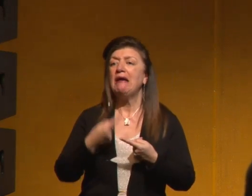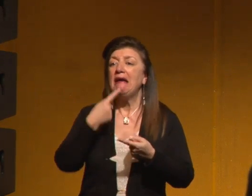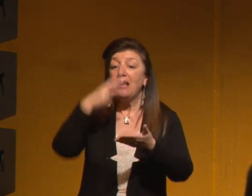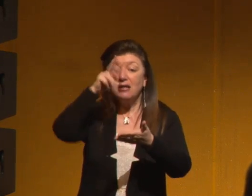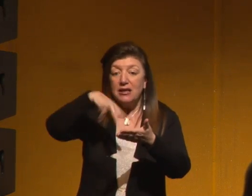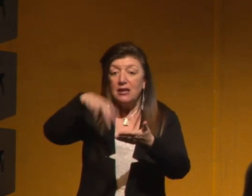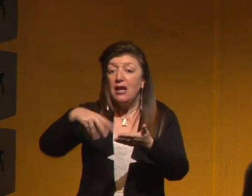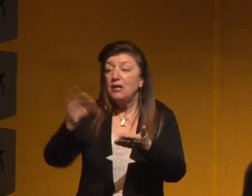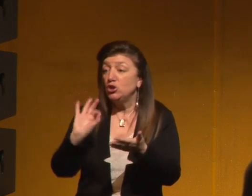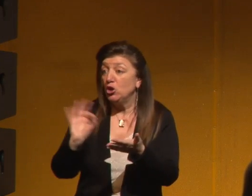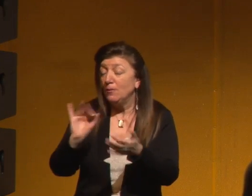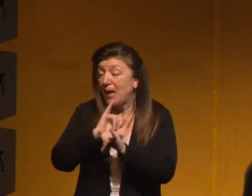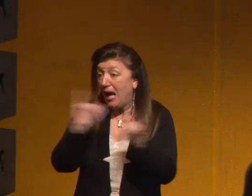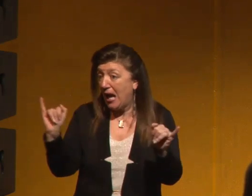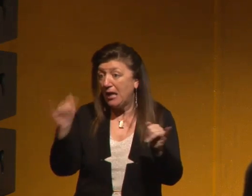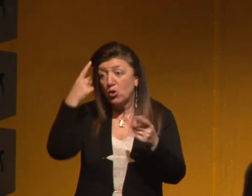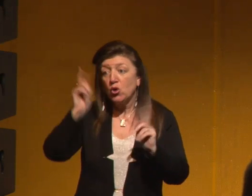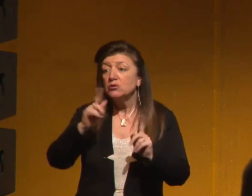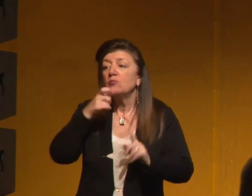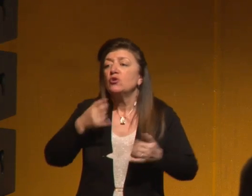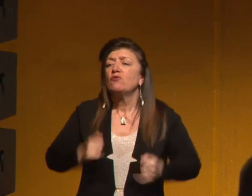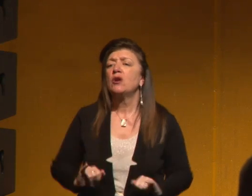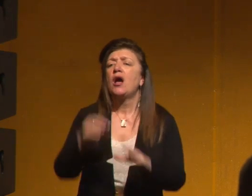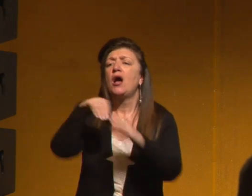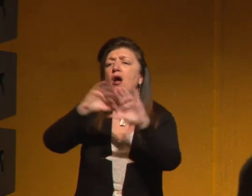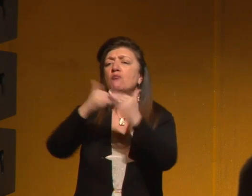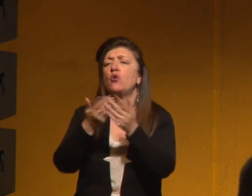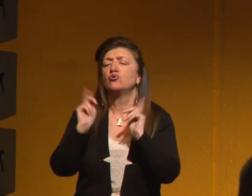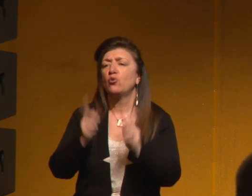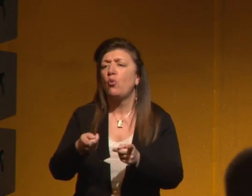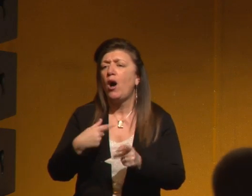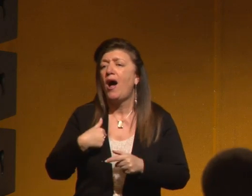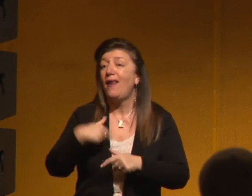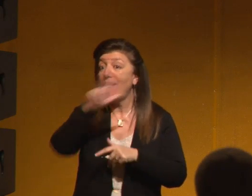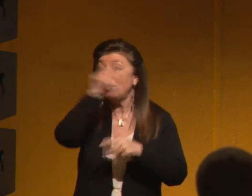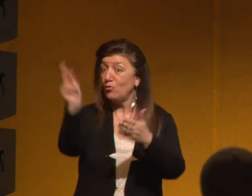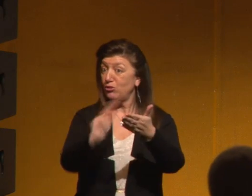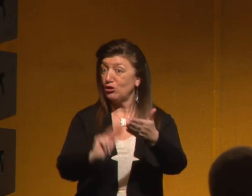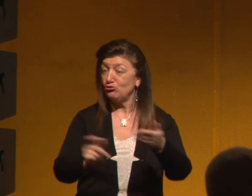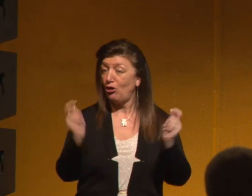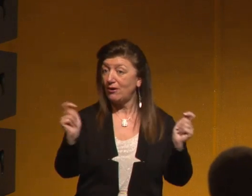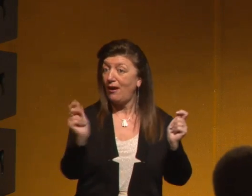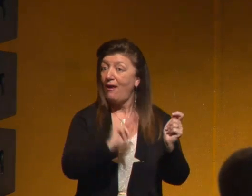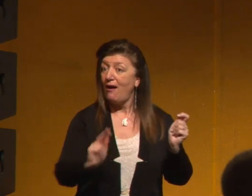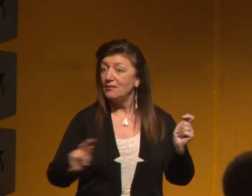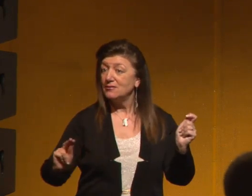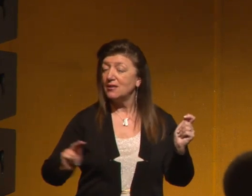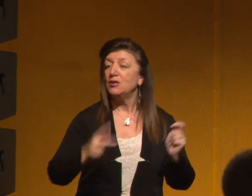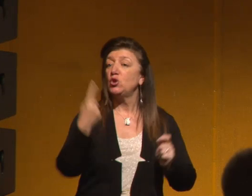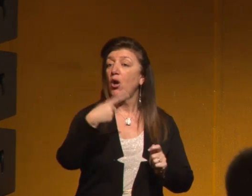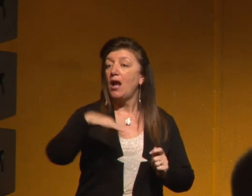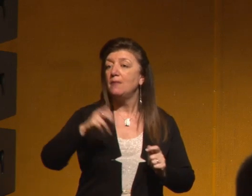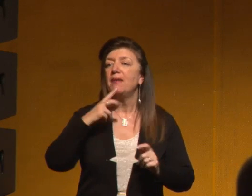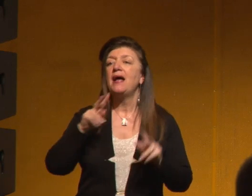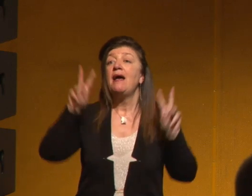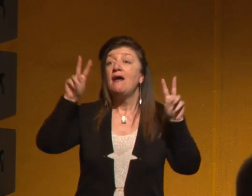ha scritto il 5 maggio scorso su repubblica umberto galimberti la realtà non è fatta solo di